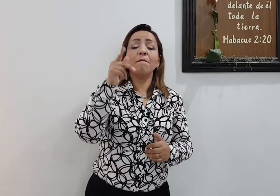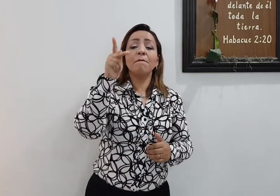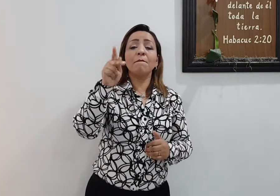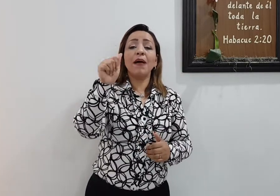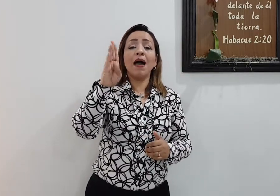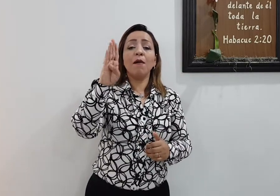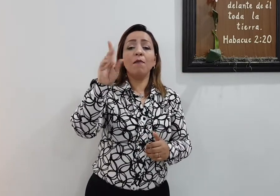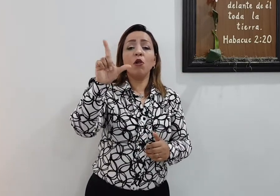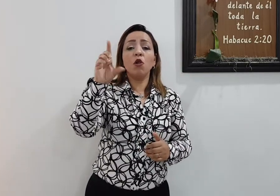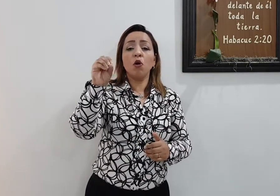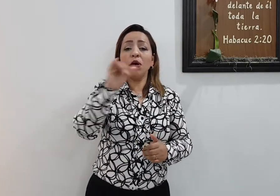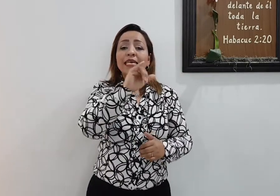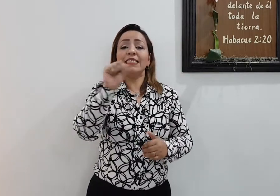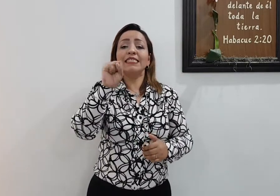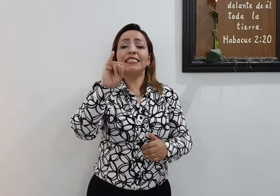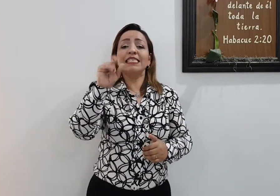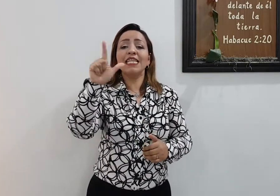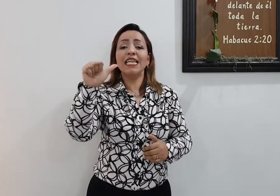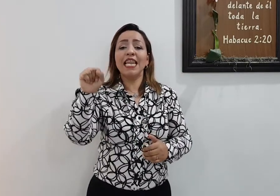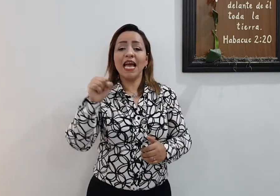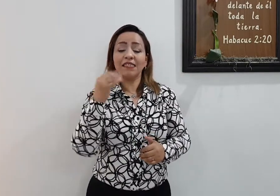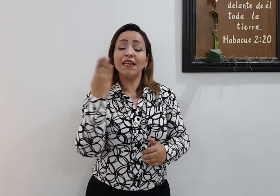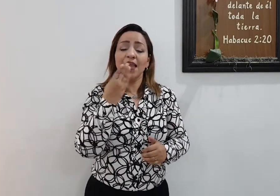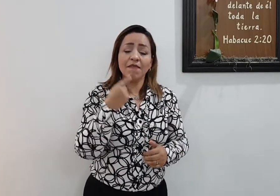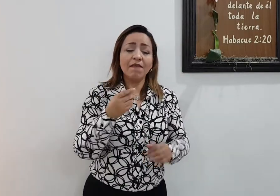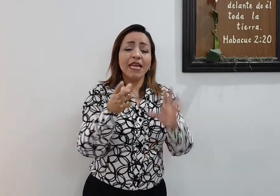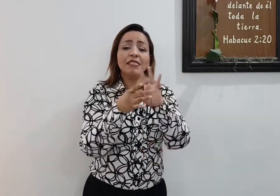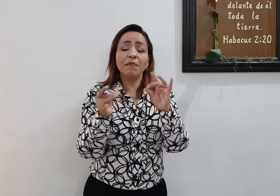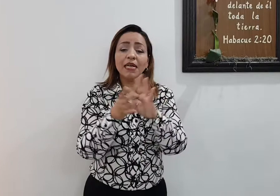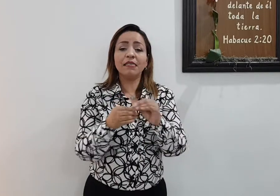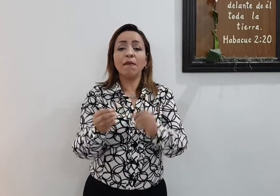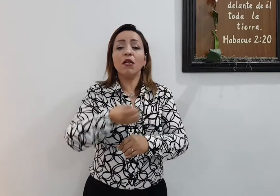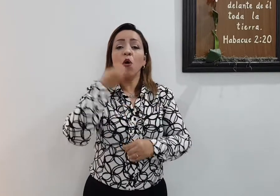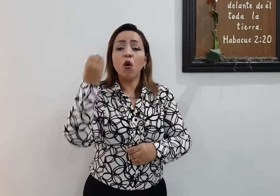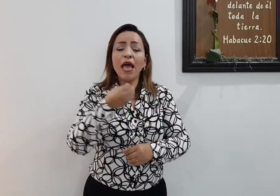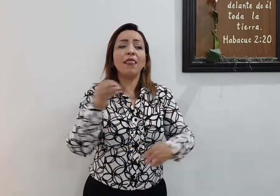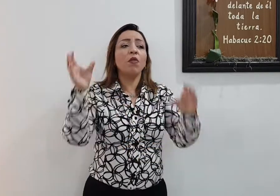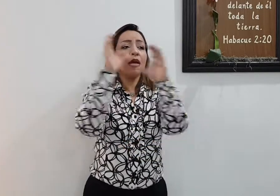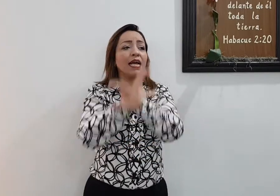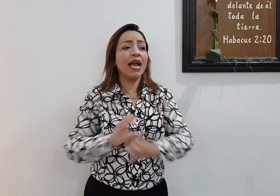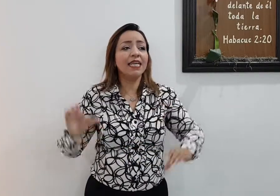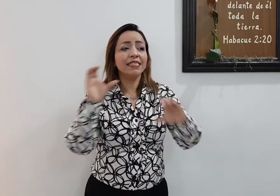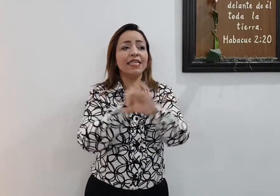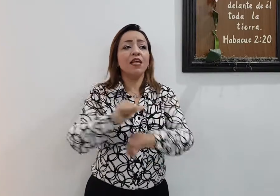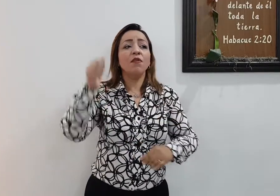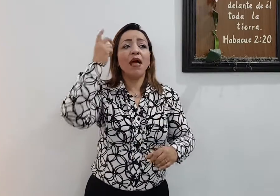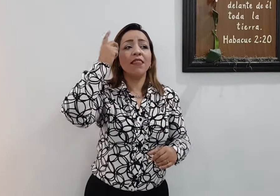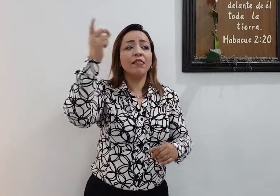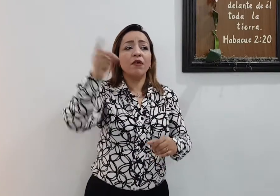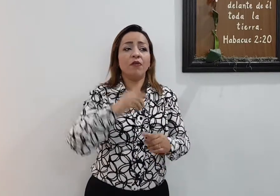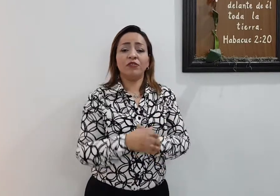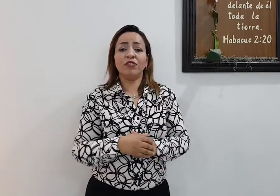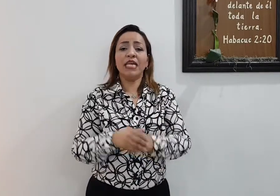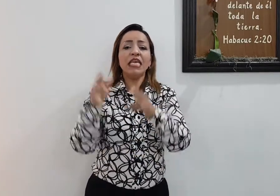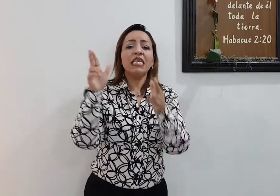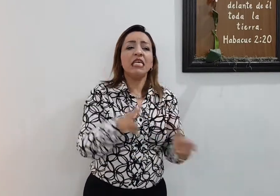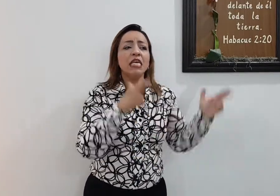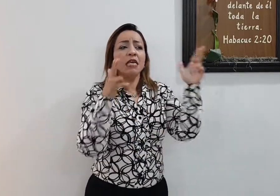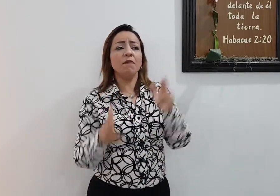Silas cantaban himnos a Dios, y los presos los oían. Cuando estamos en condición